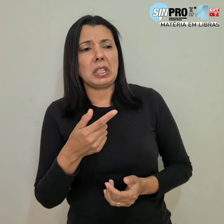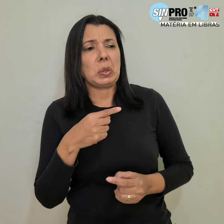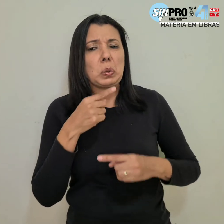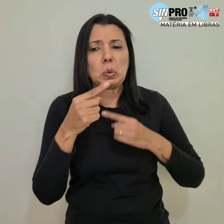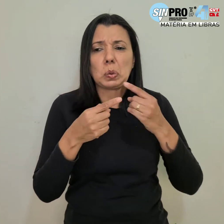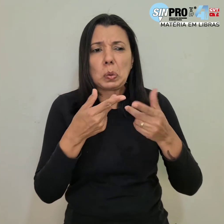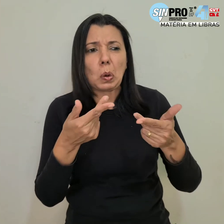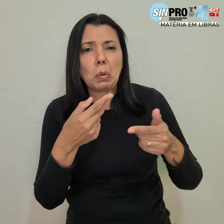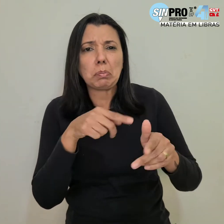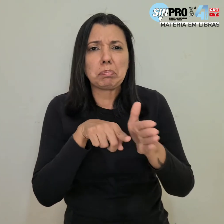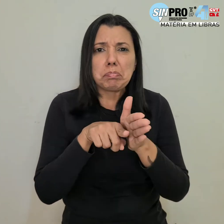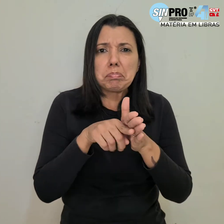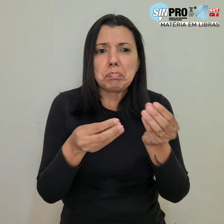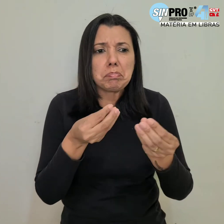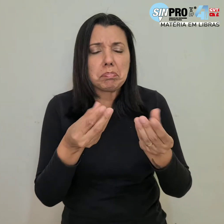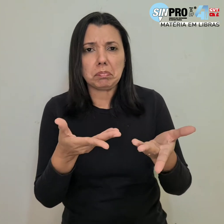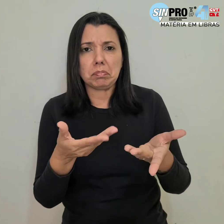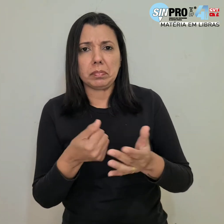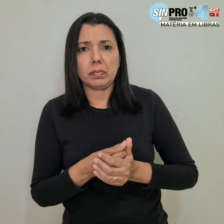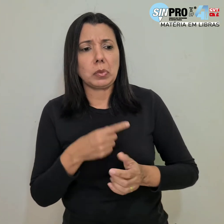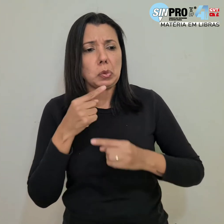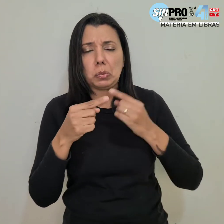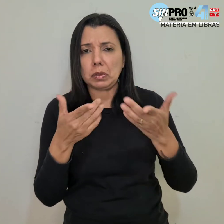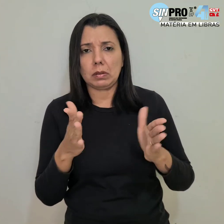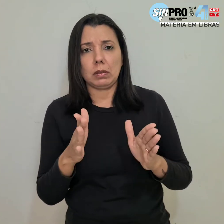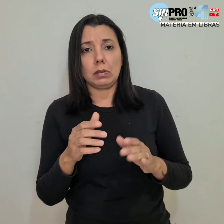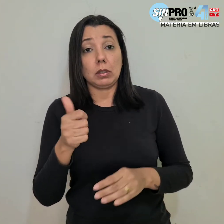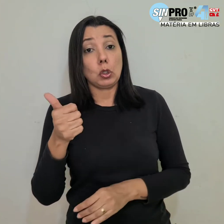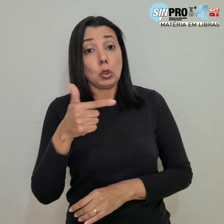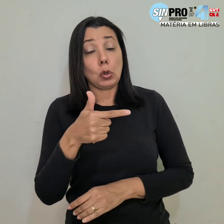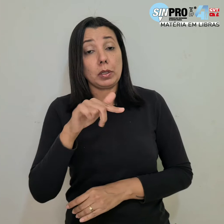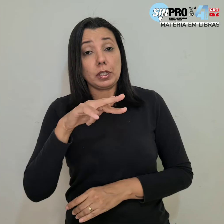questionam sua eficácia. Em 12 de março,